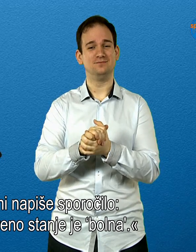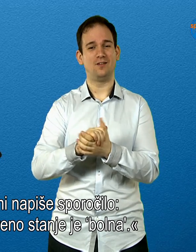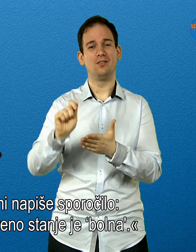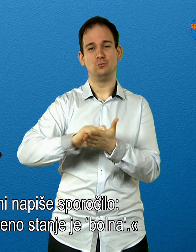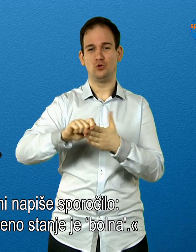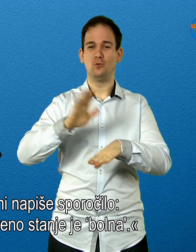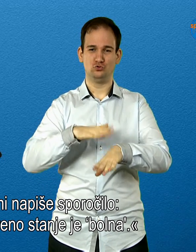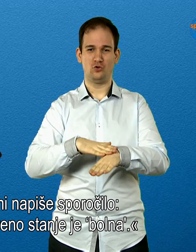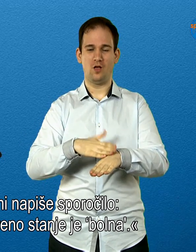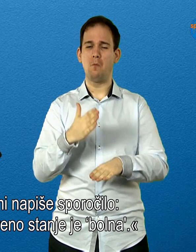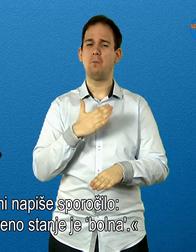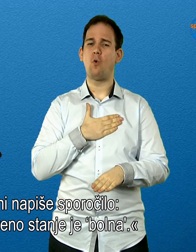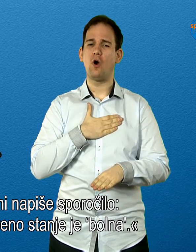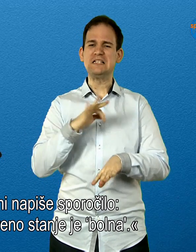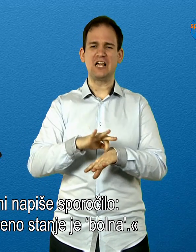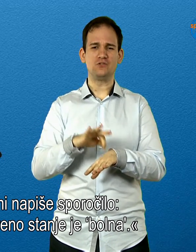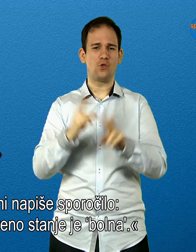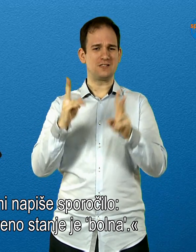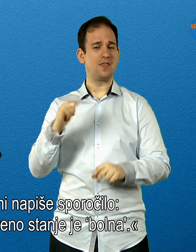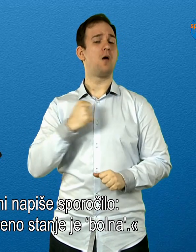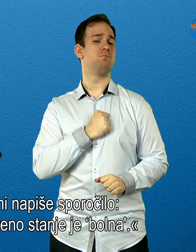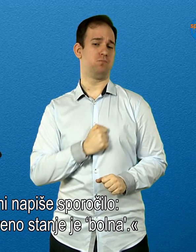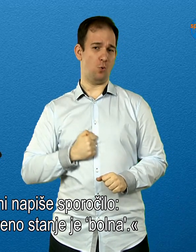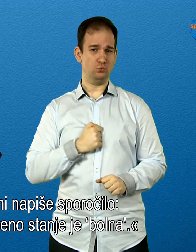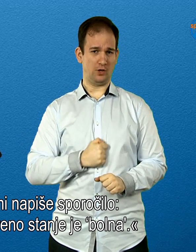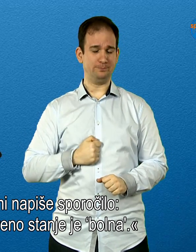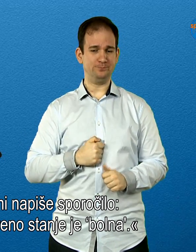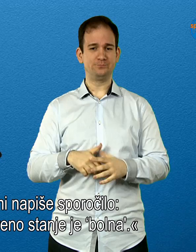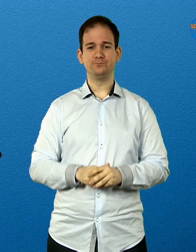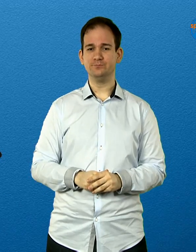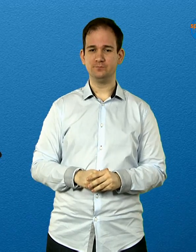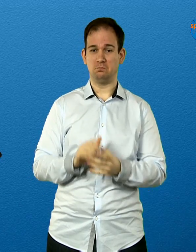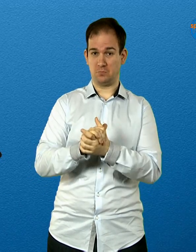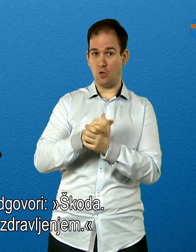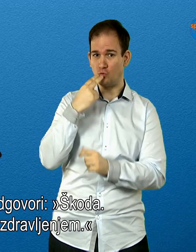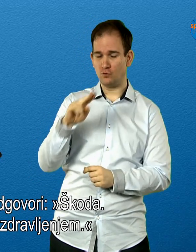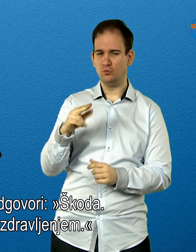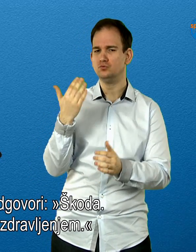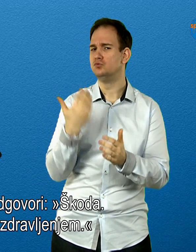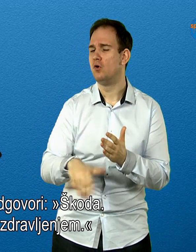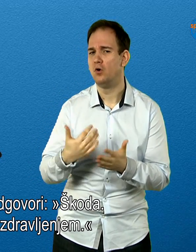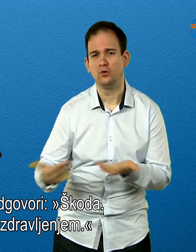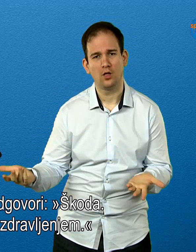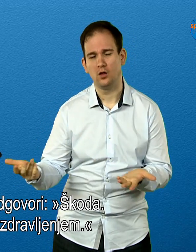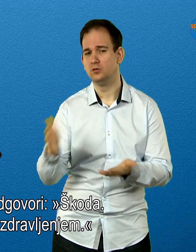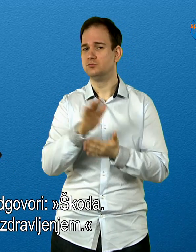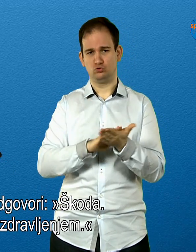Prijateljica napiše sporočilo: Moje zdravstveno stanje je bolna. Prijatelj odgovori: Škoda,